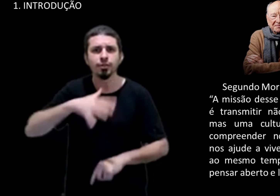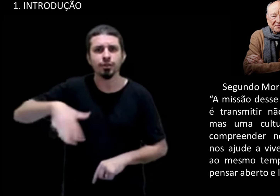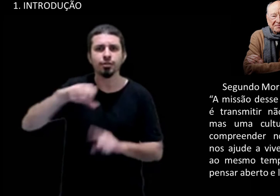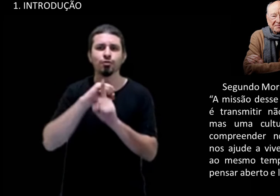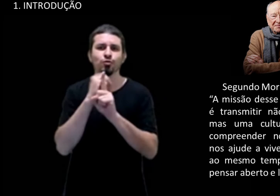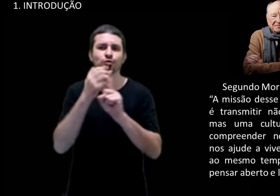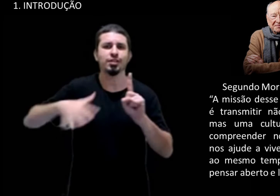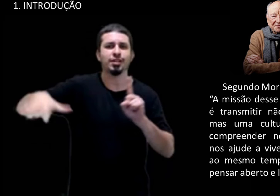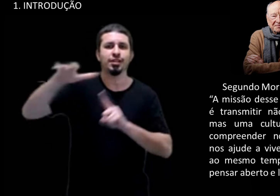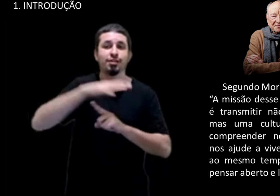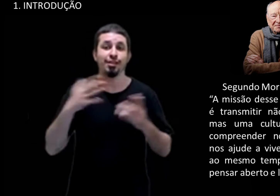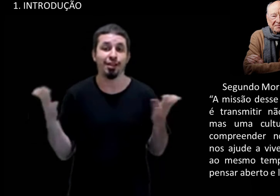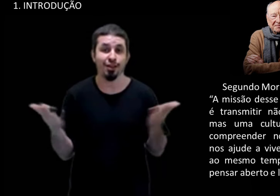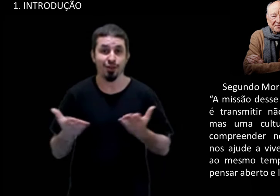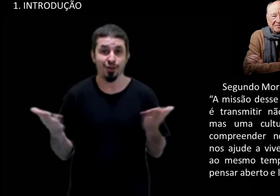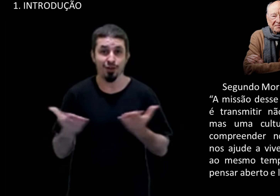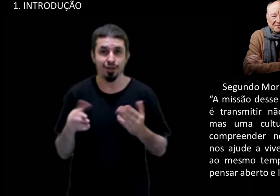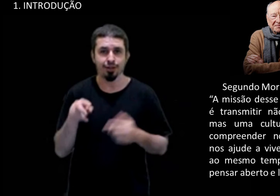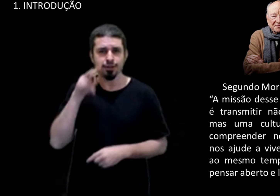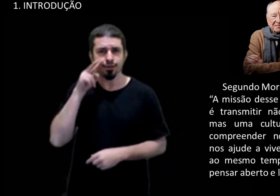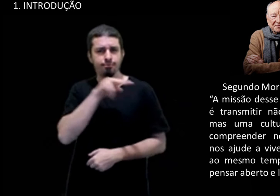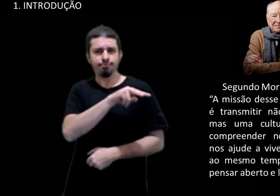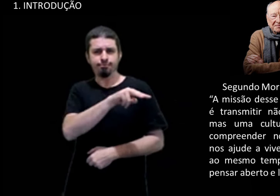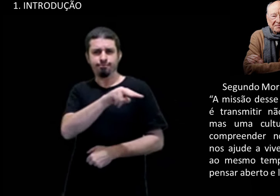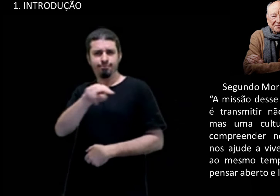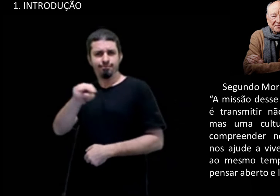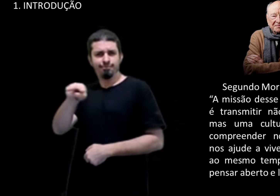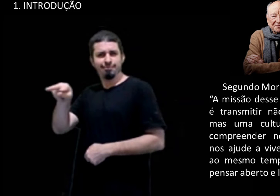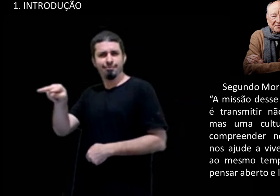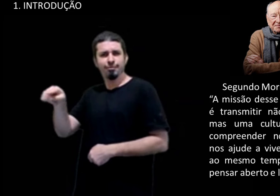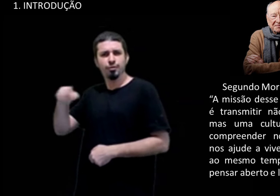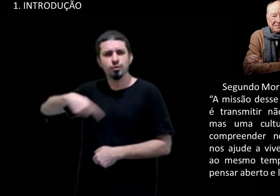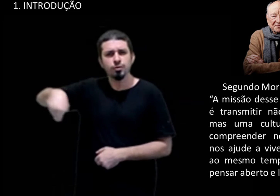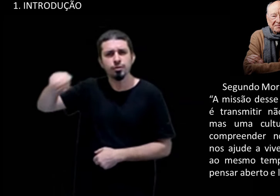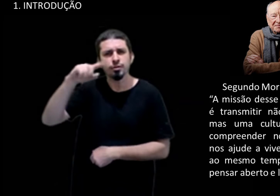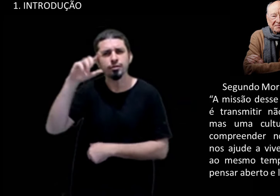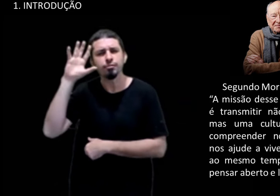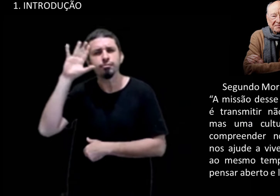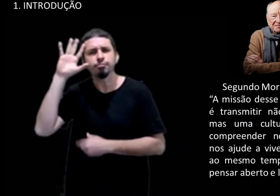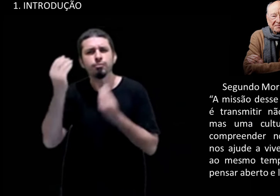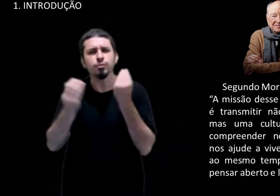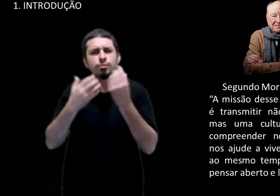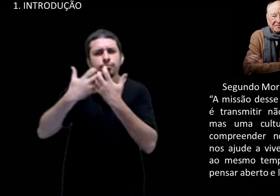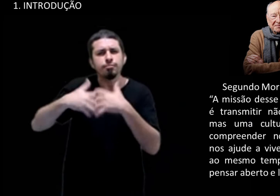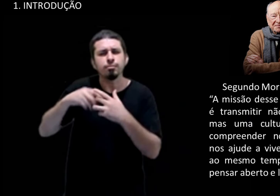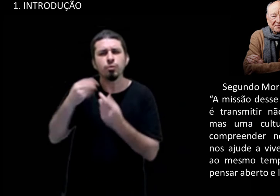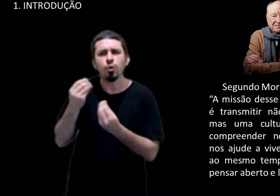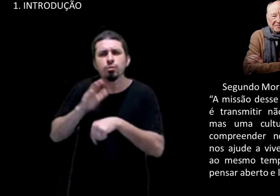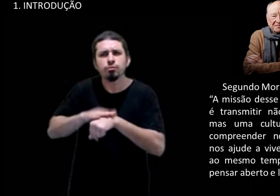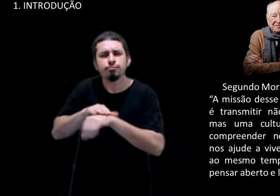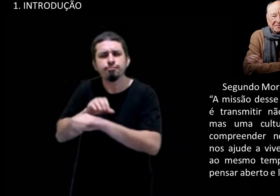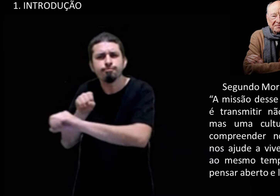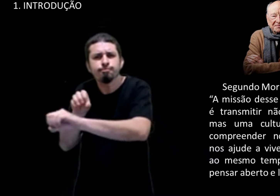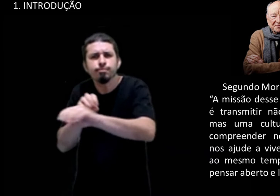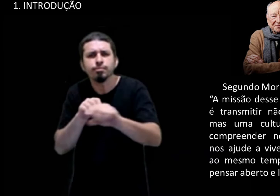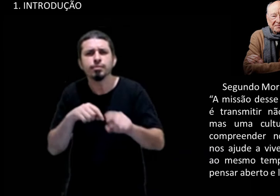na dinâmica das sociedades modernas. Esta realidade nos remete a pensar na qualidade do nosso ensino e no